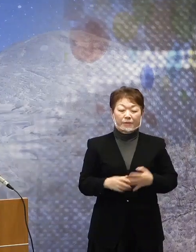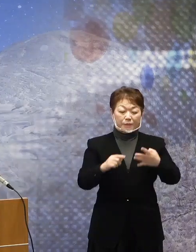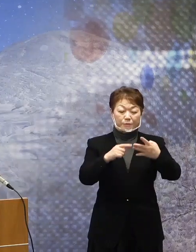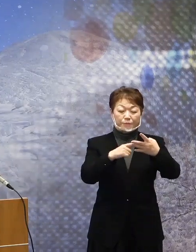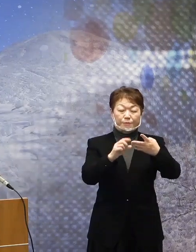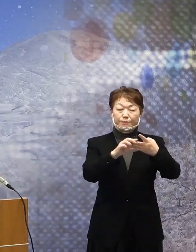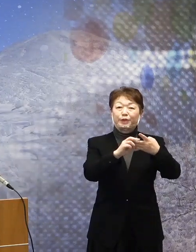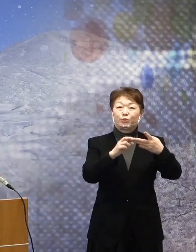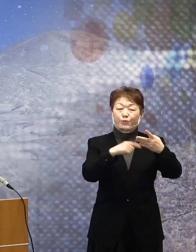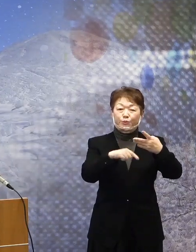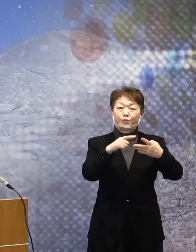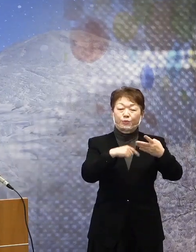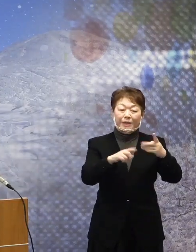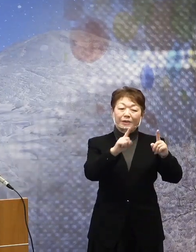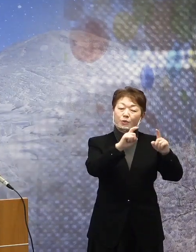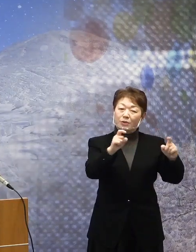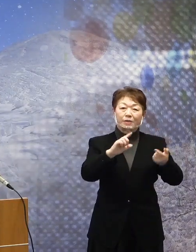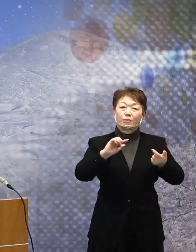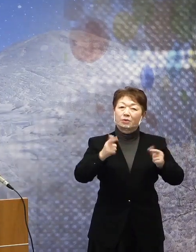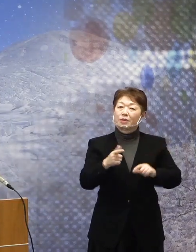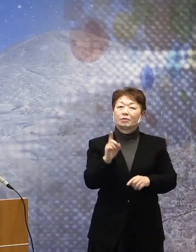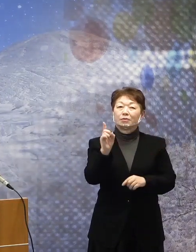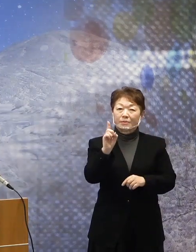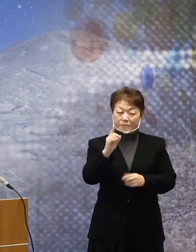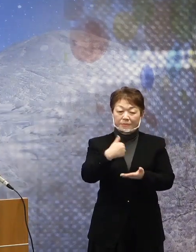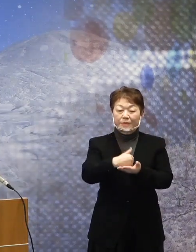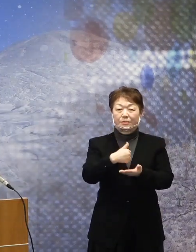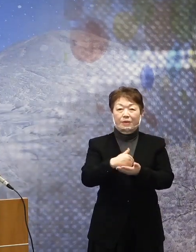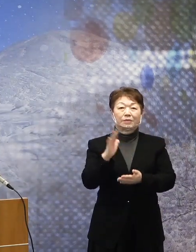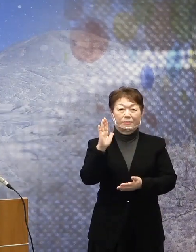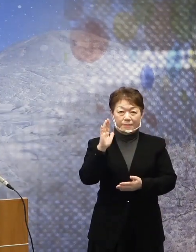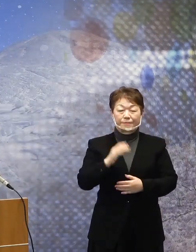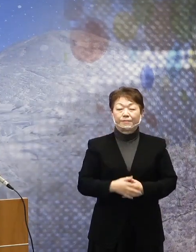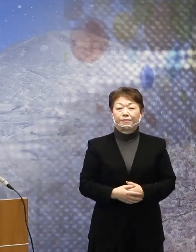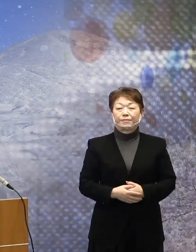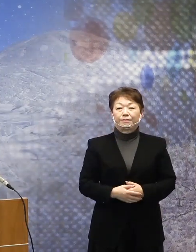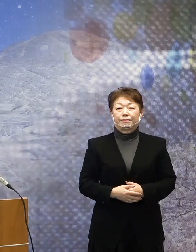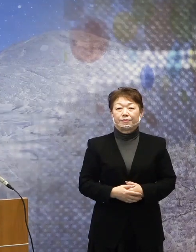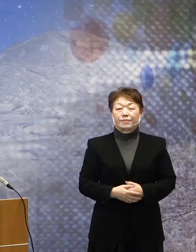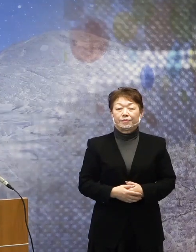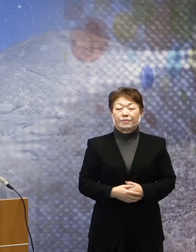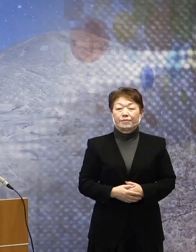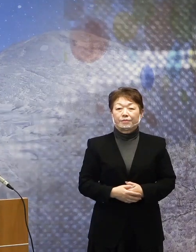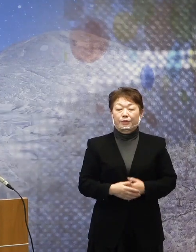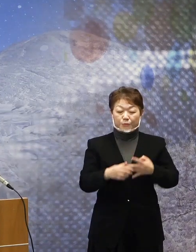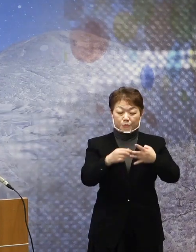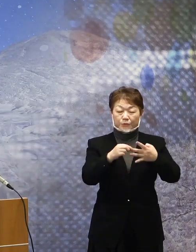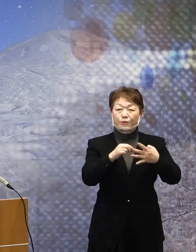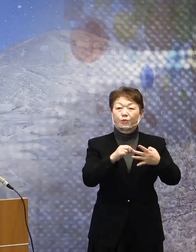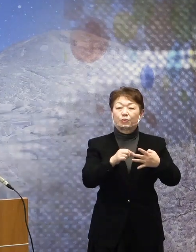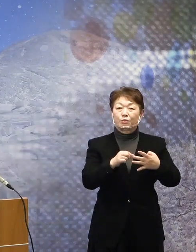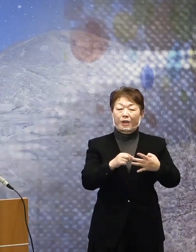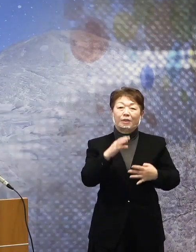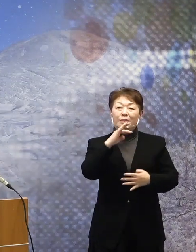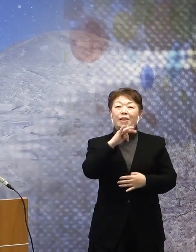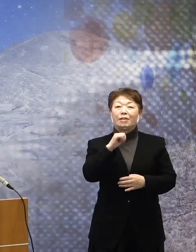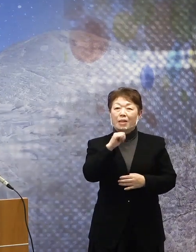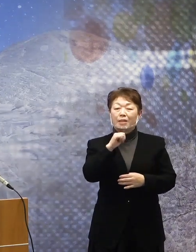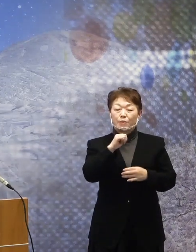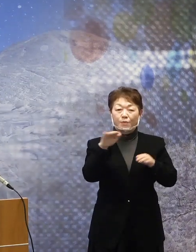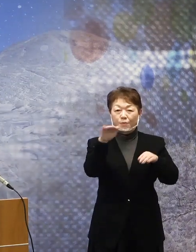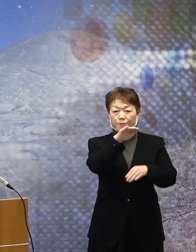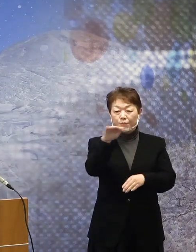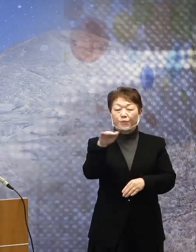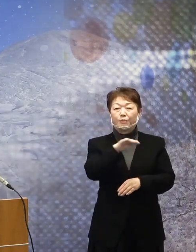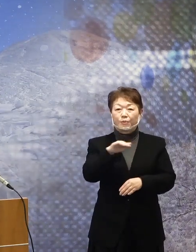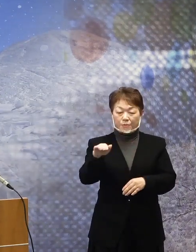点、弘前市と異なる部分という説明を受けました。一つは、年齢の階層の問